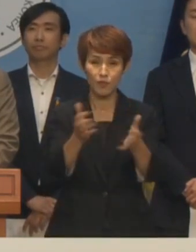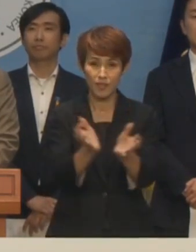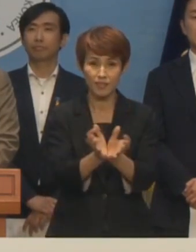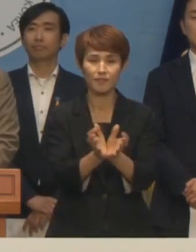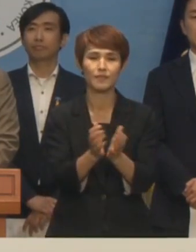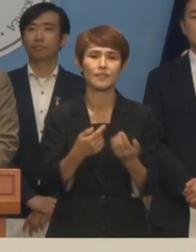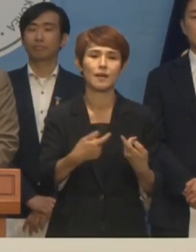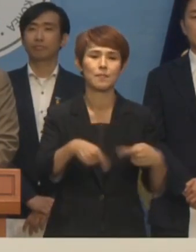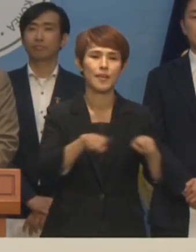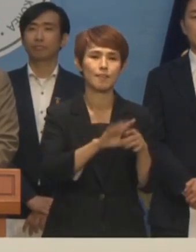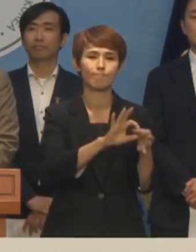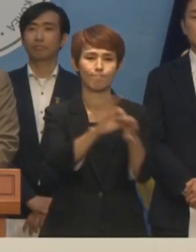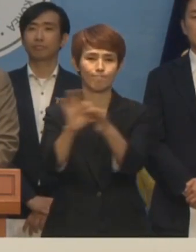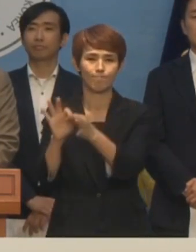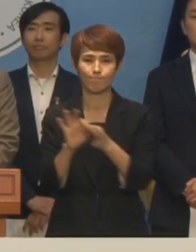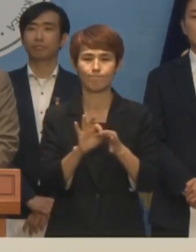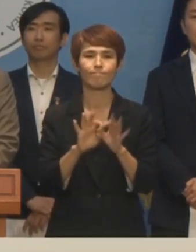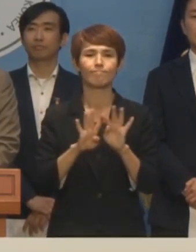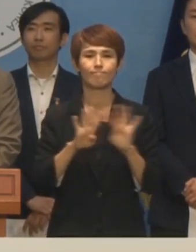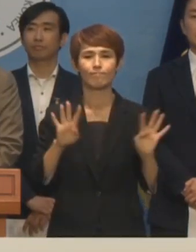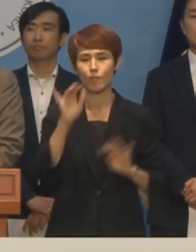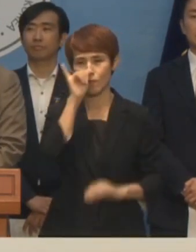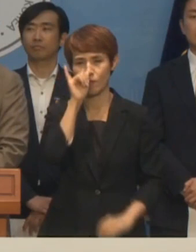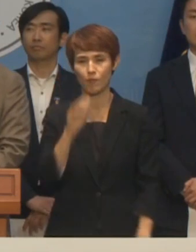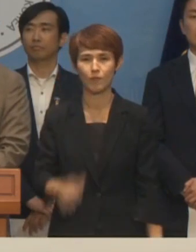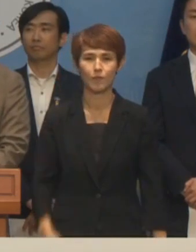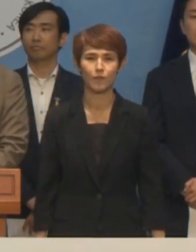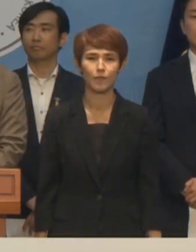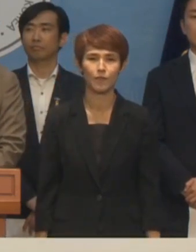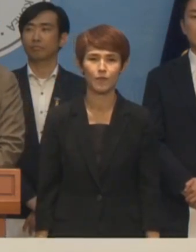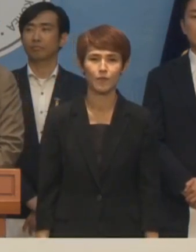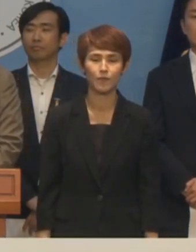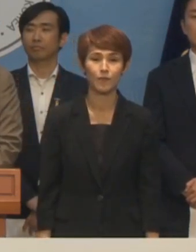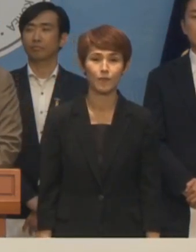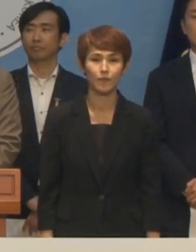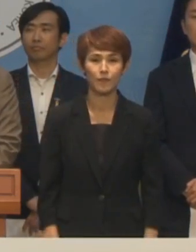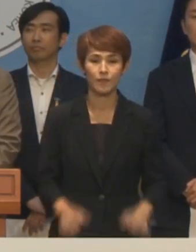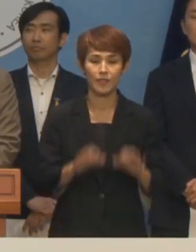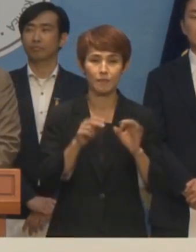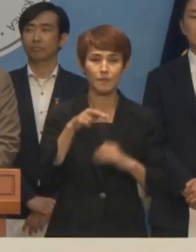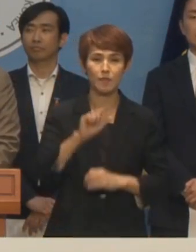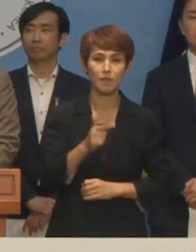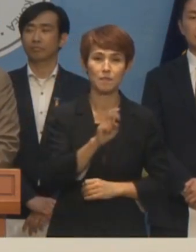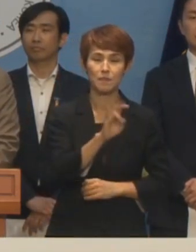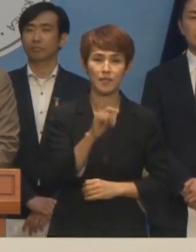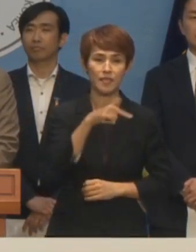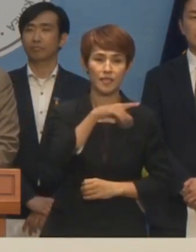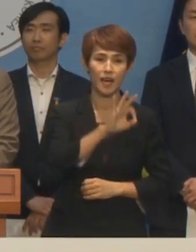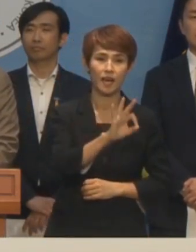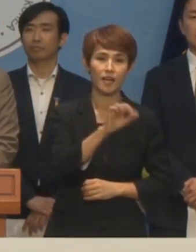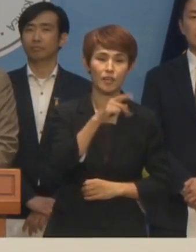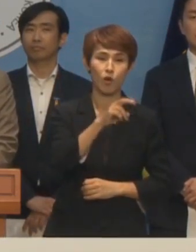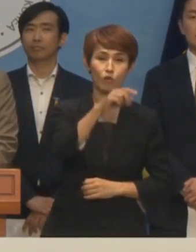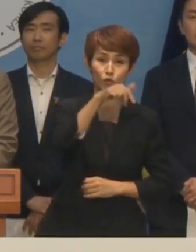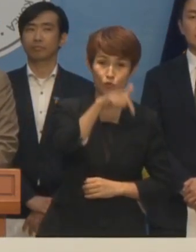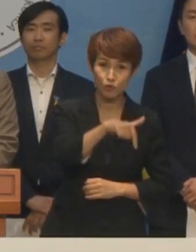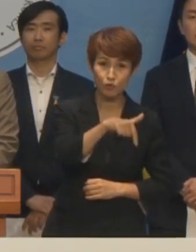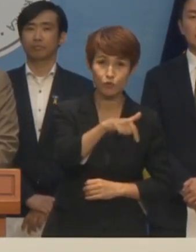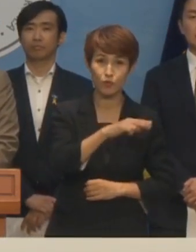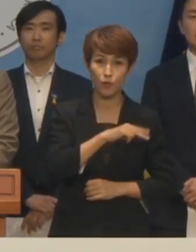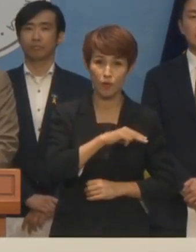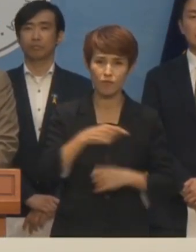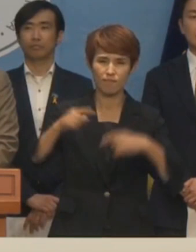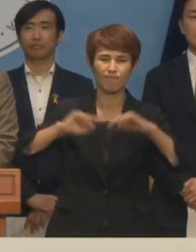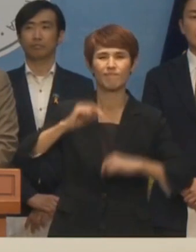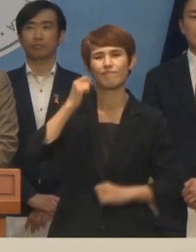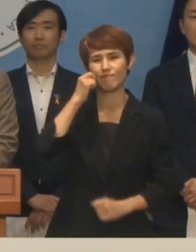해주십니다. 시간 관계상 강경숙 그리고 또 김선민 그리고 윤종호 의원님을 제외한 의원님들께서는 참석이